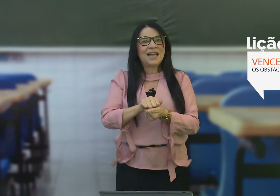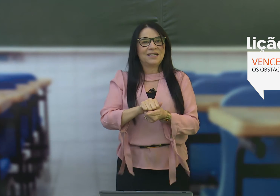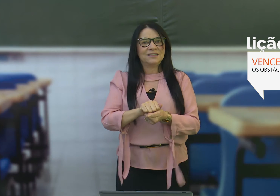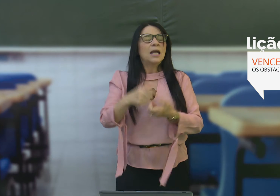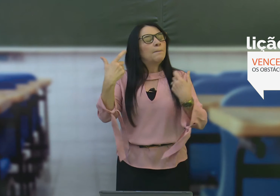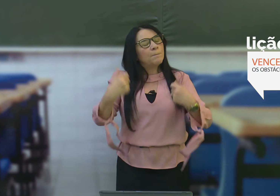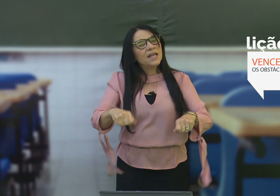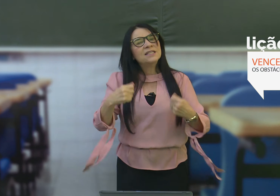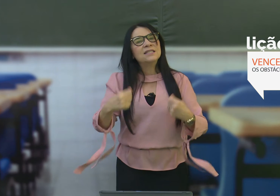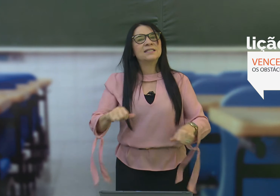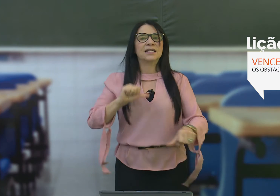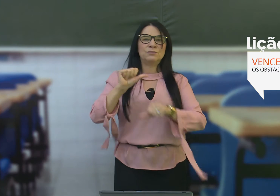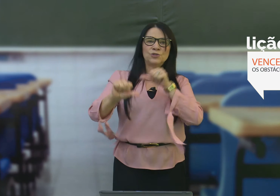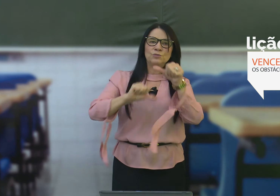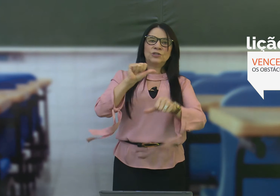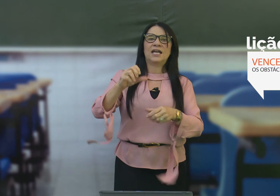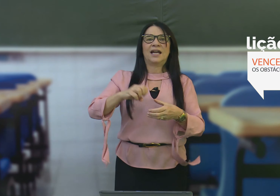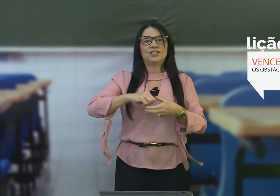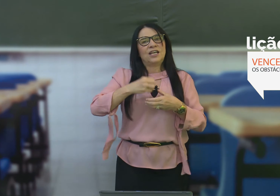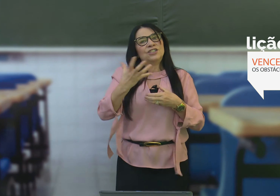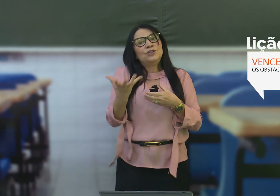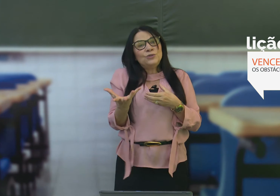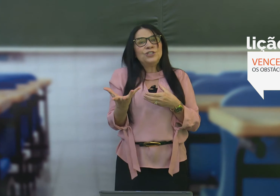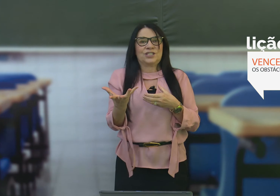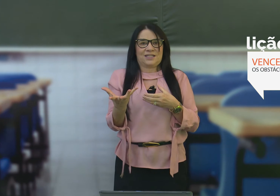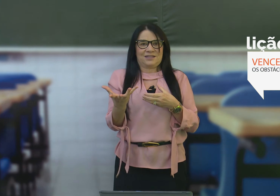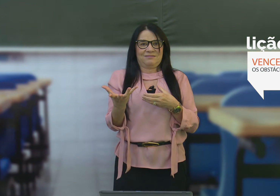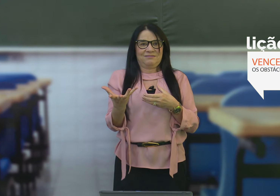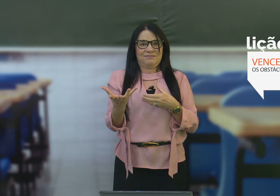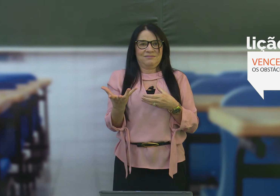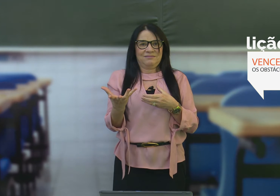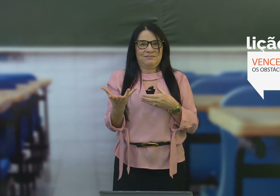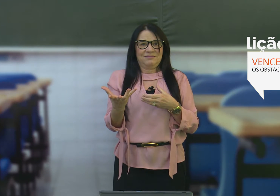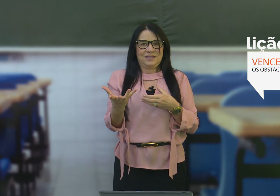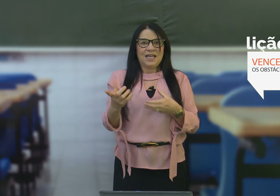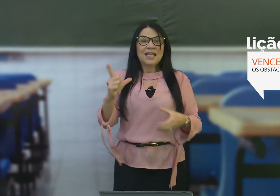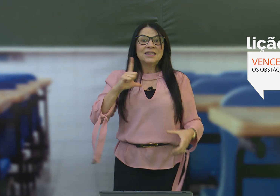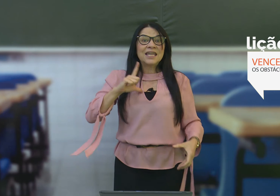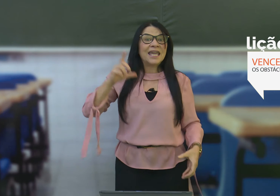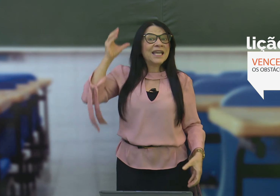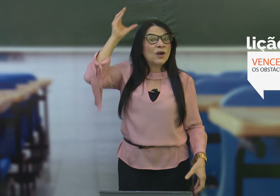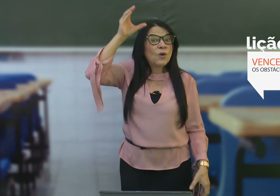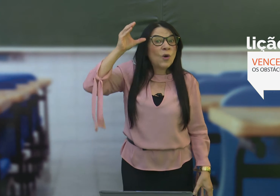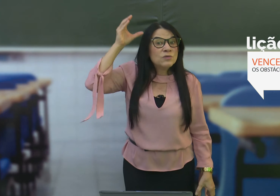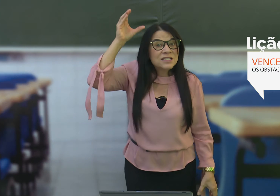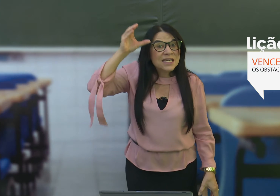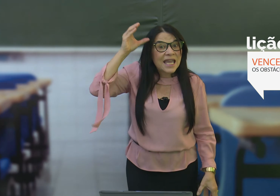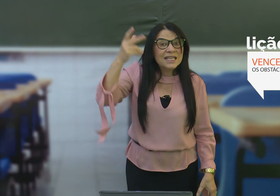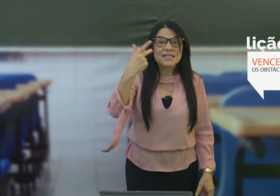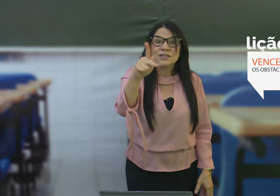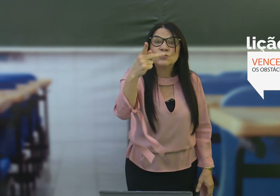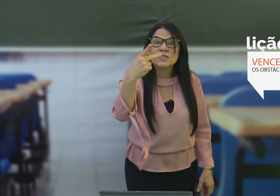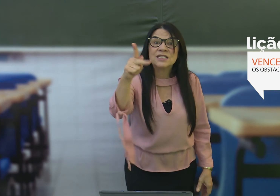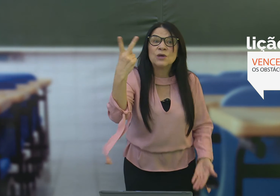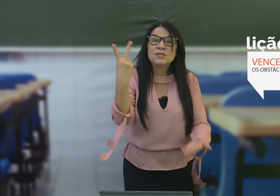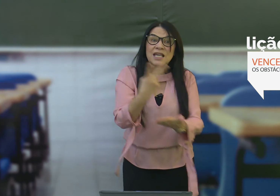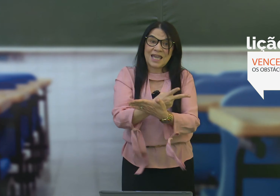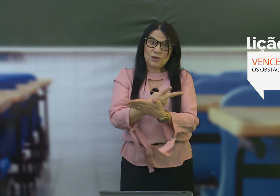terra, precisamos mudar de atitudes. Tenha consciência dos seus